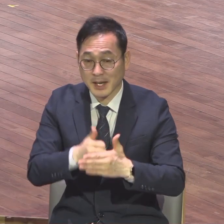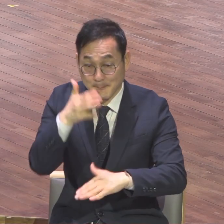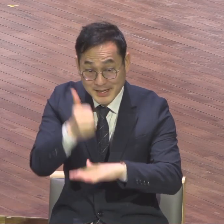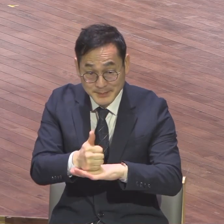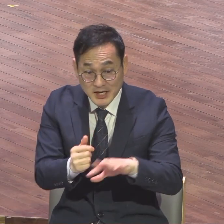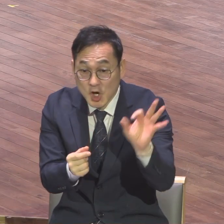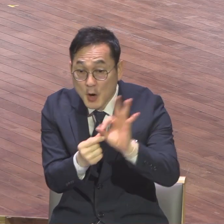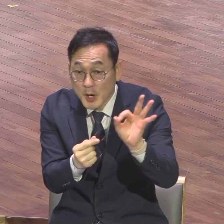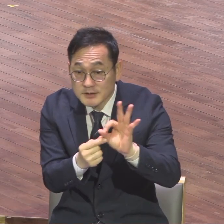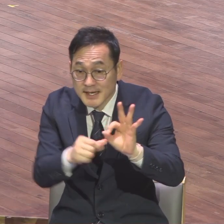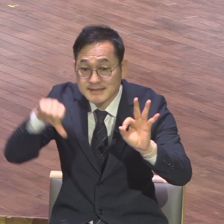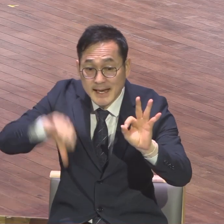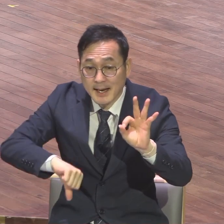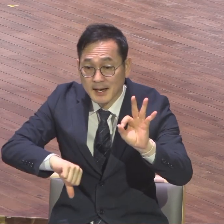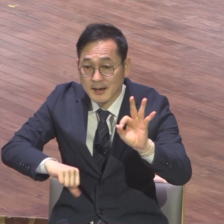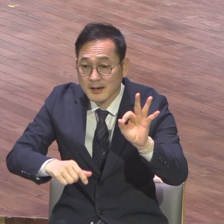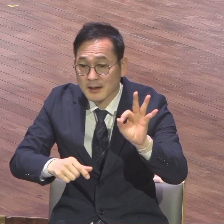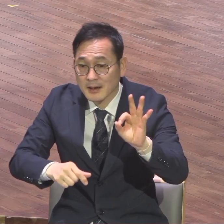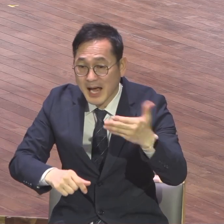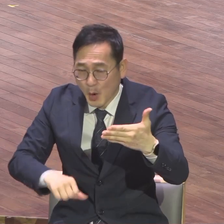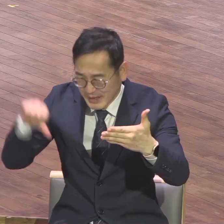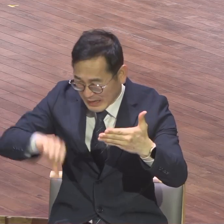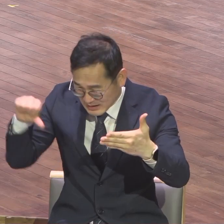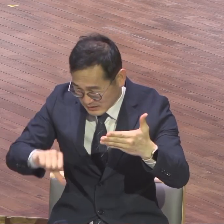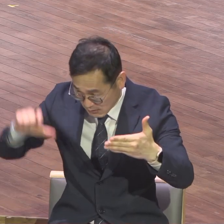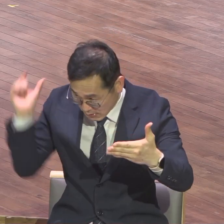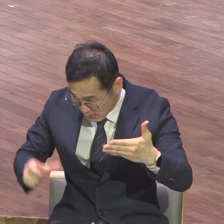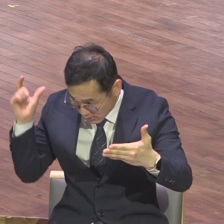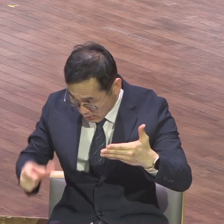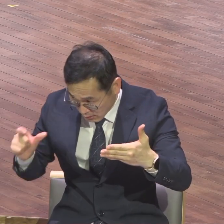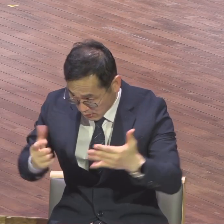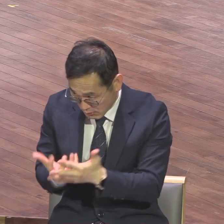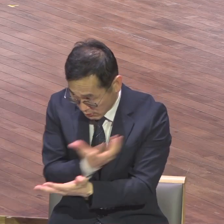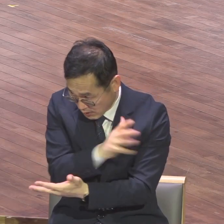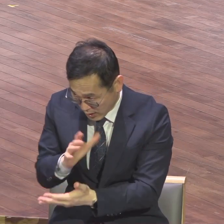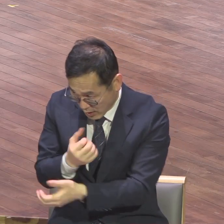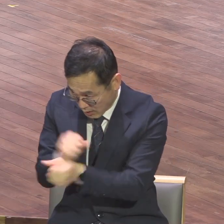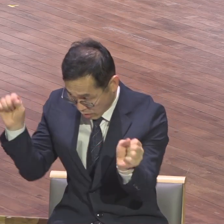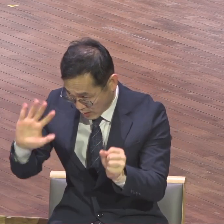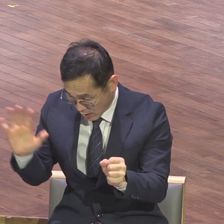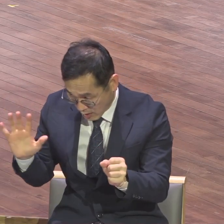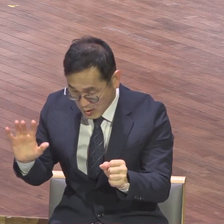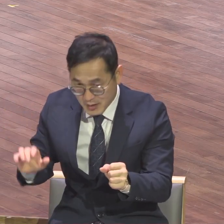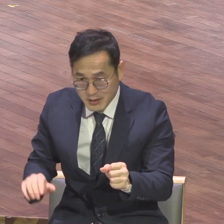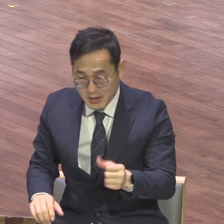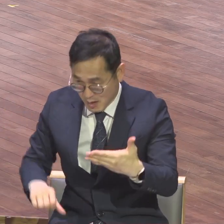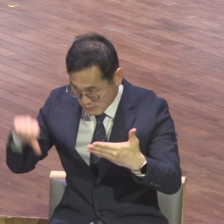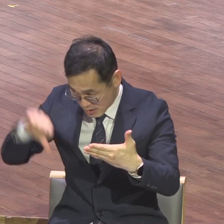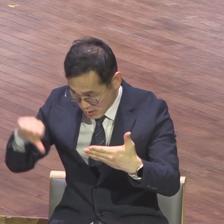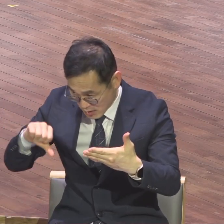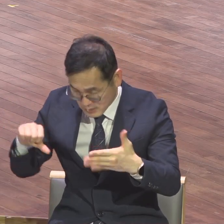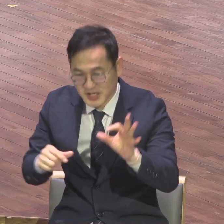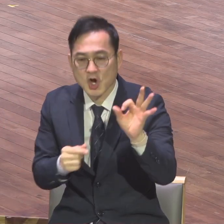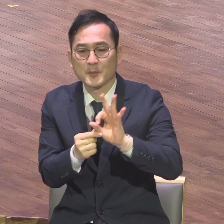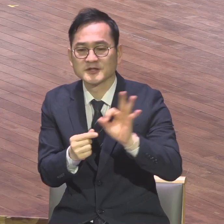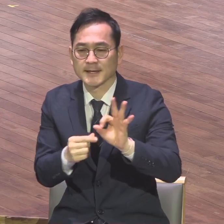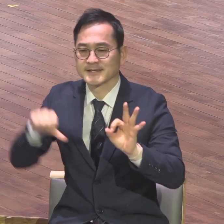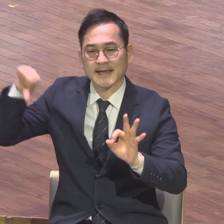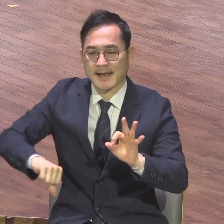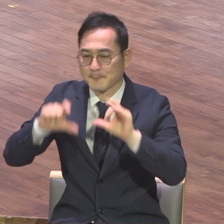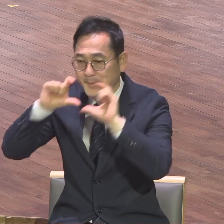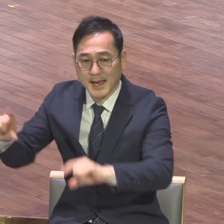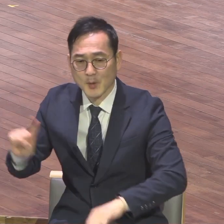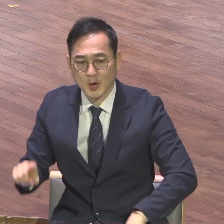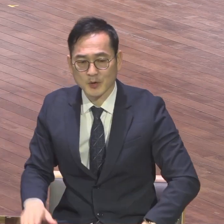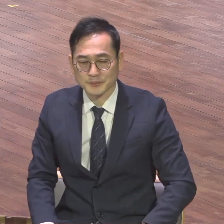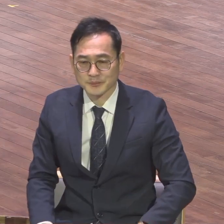마지막 열 번째 재앙 이걸 내렸는데 이게 무슨 재앙이냐? 사람이든 동물이든